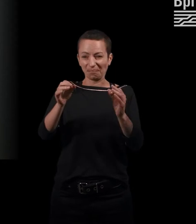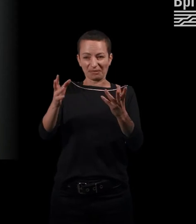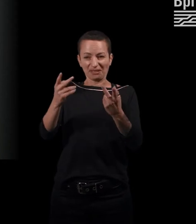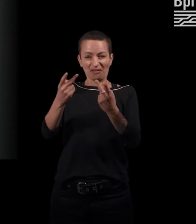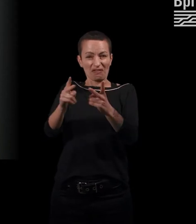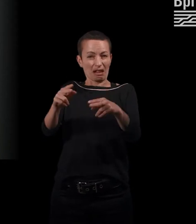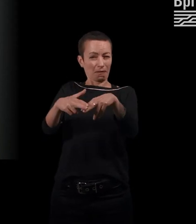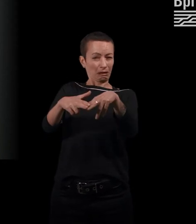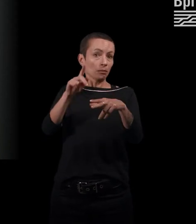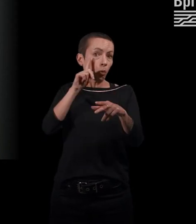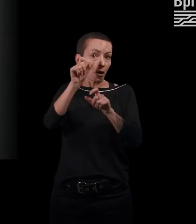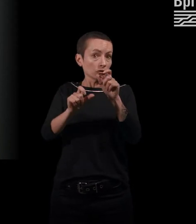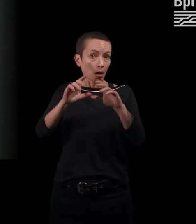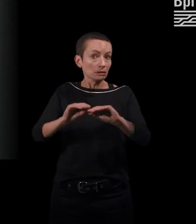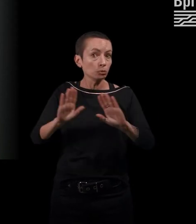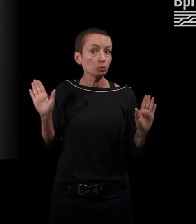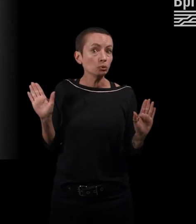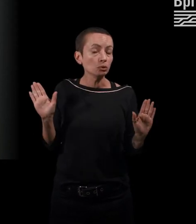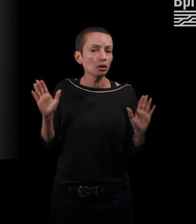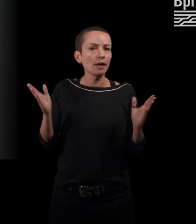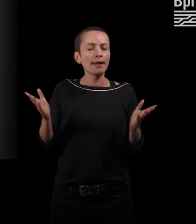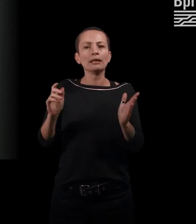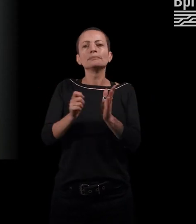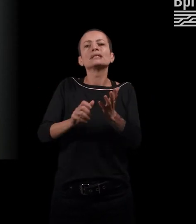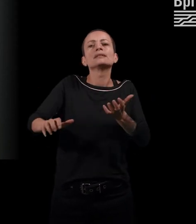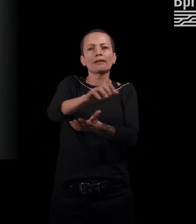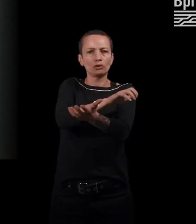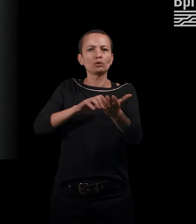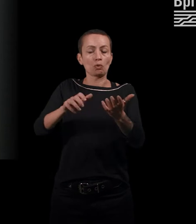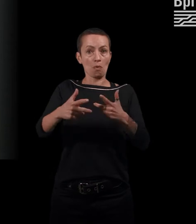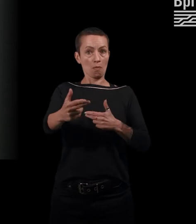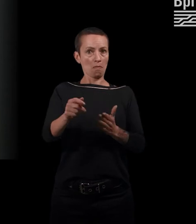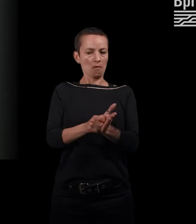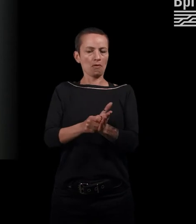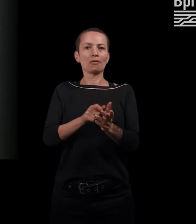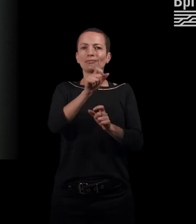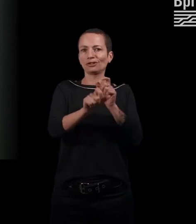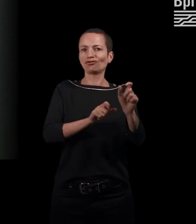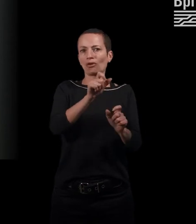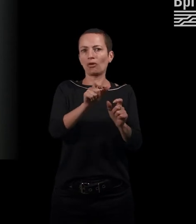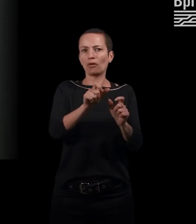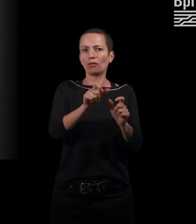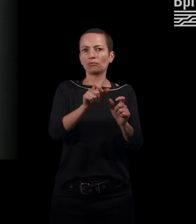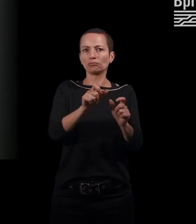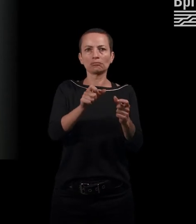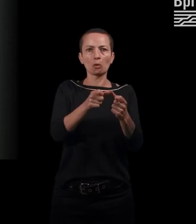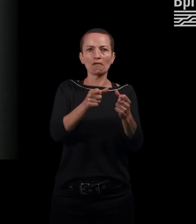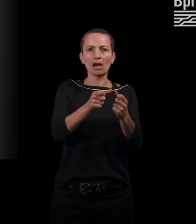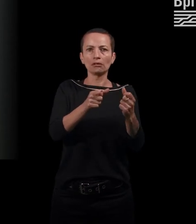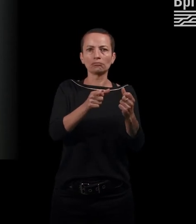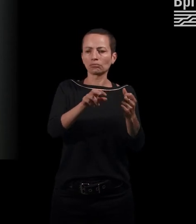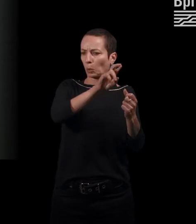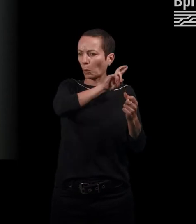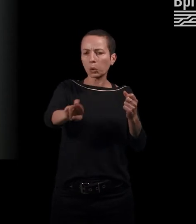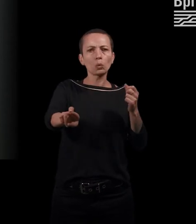non-ville, parce que, justement, les gens n'y sont plus. Et pendant la Révolution, quand les gens se sont